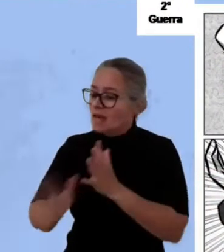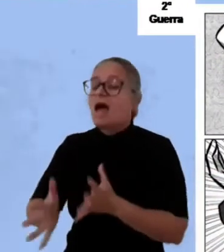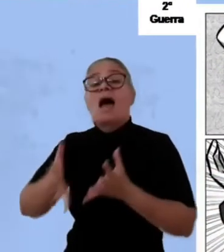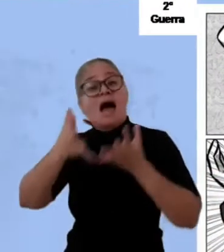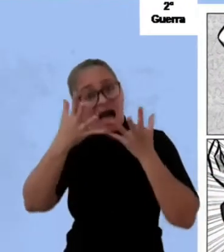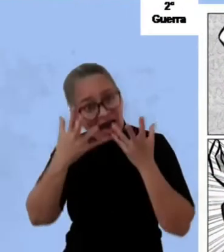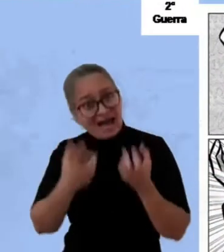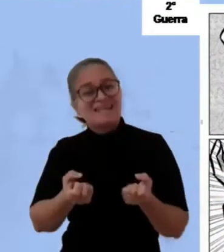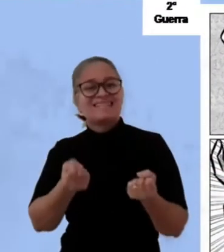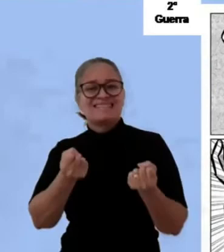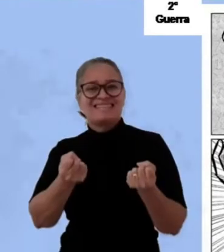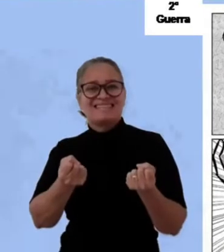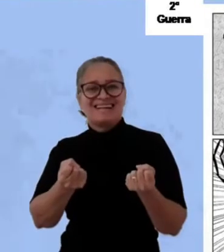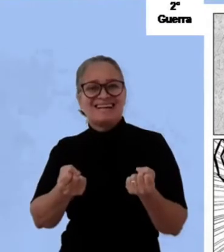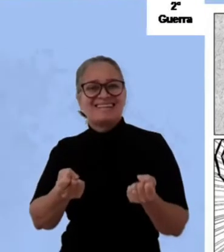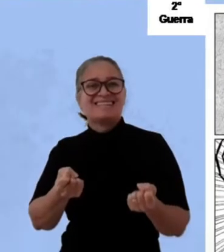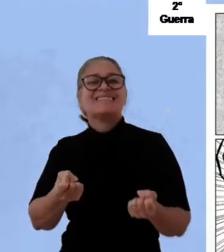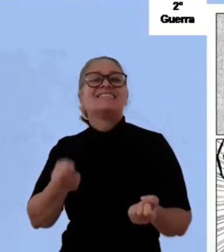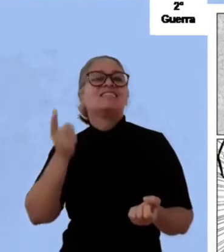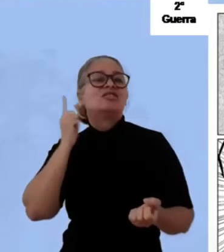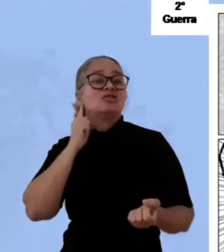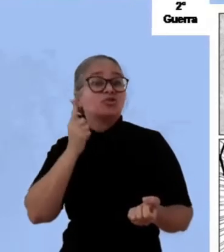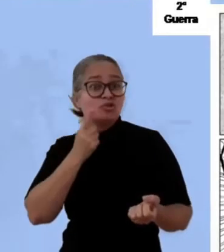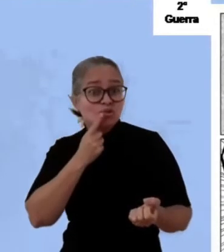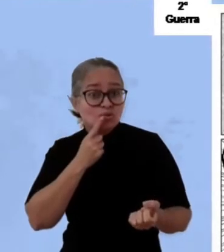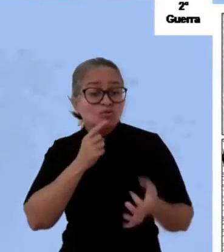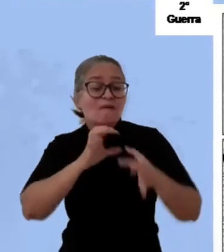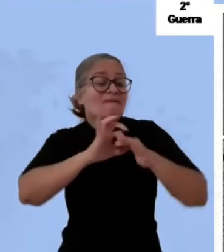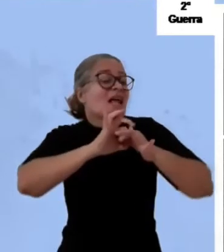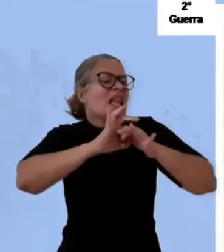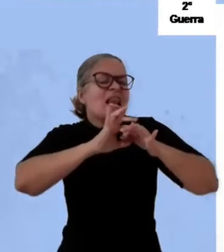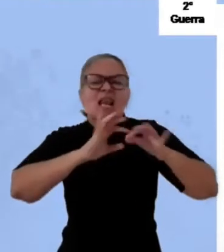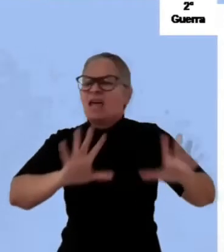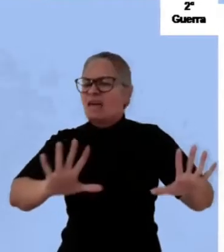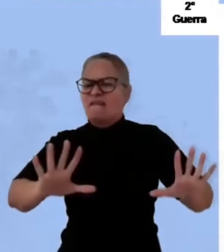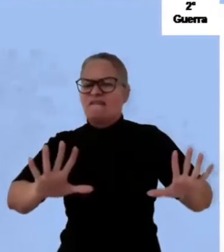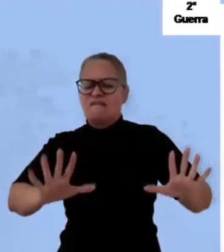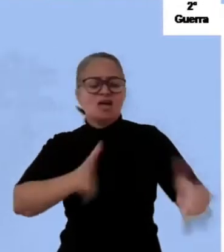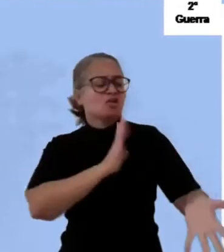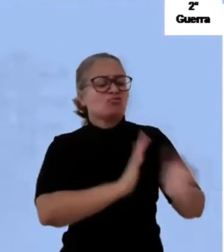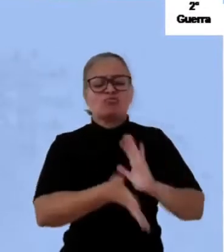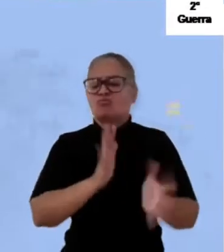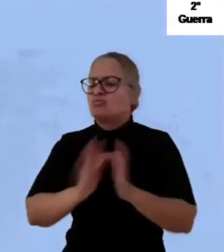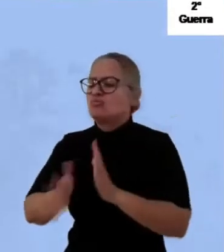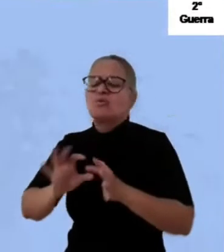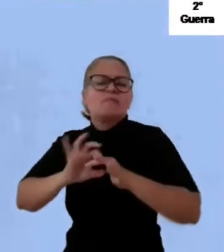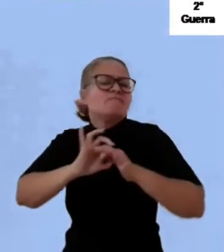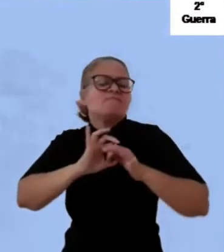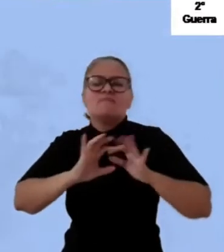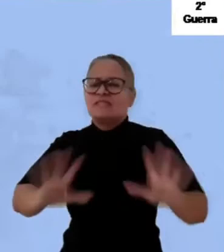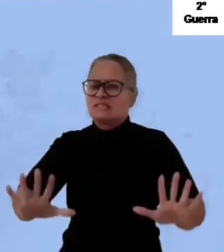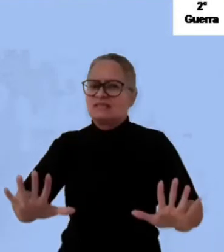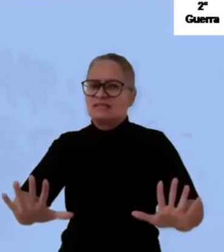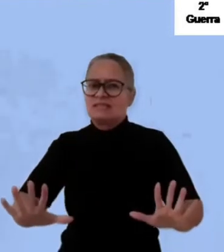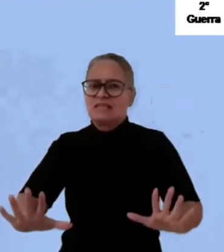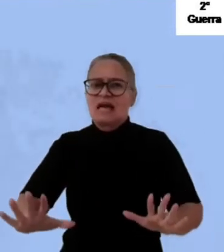a lei ela foi aprovada e os surdos podiam utilizar a língua de sinais